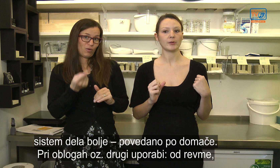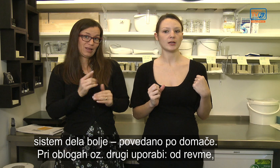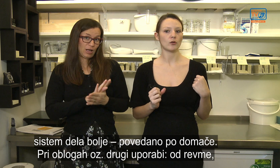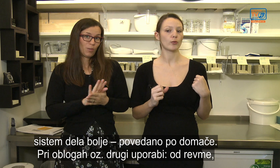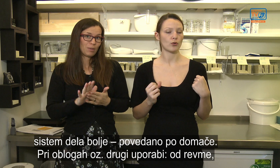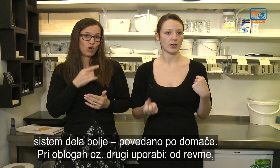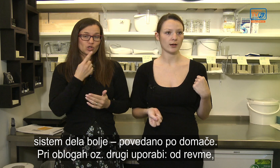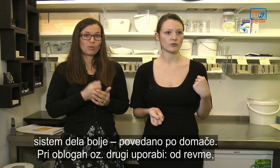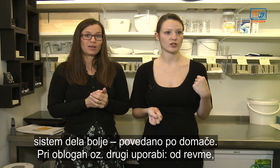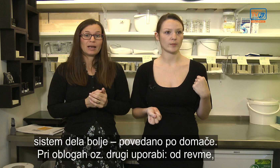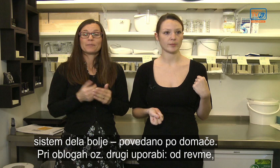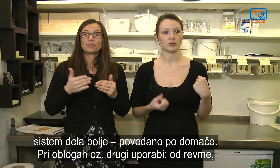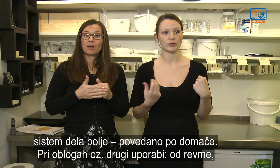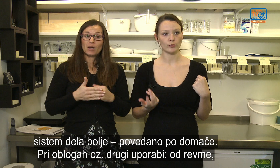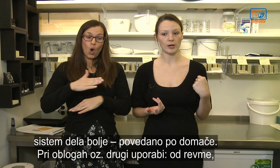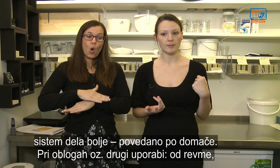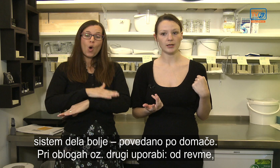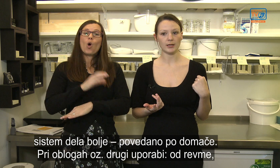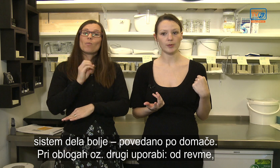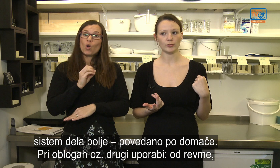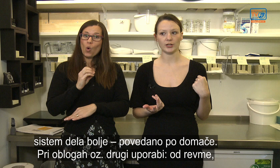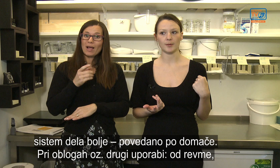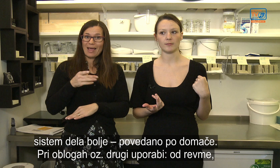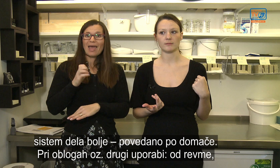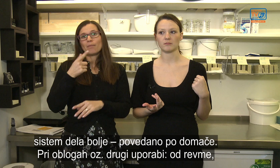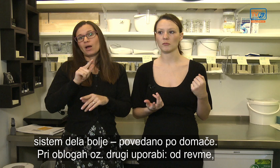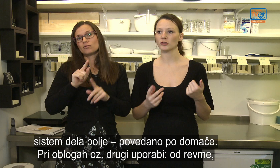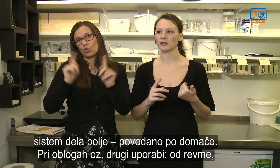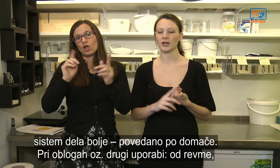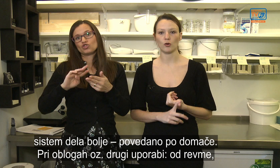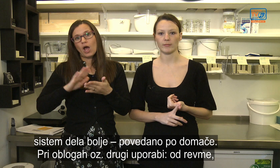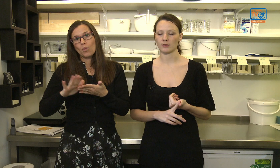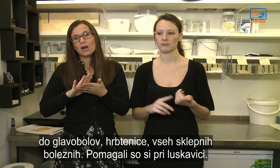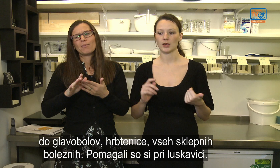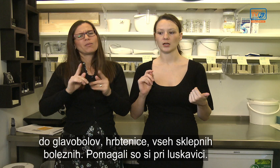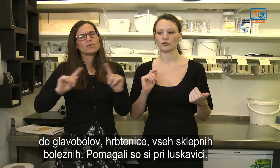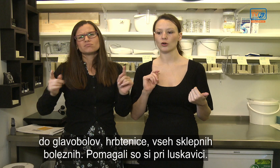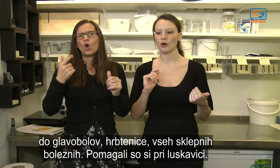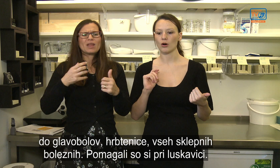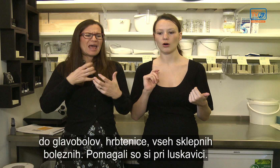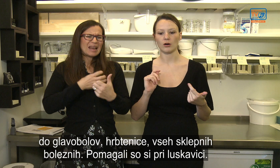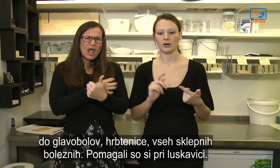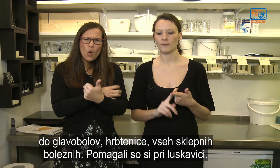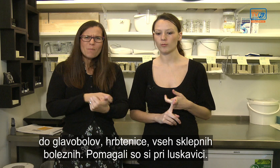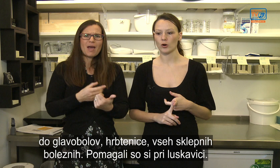Pri oblogah oziroma pri drugi uporabi je pa potem od revme do